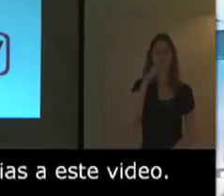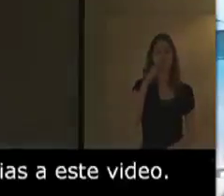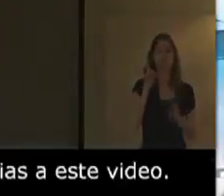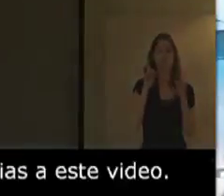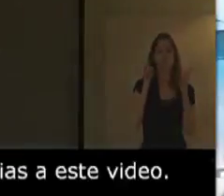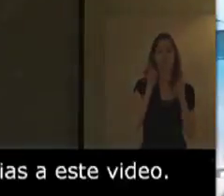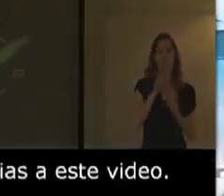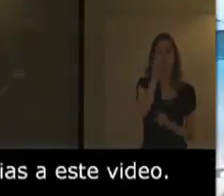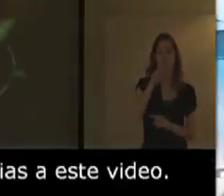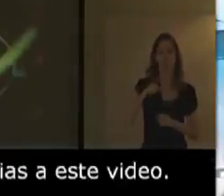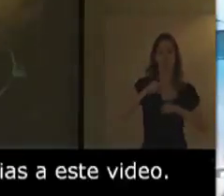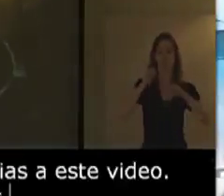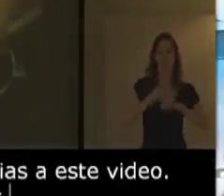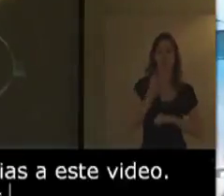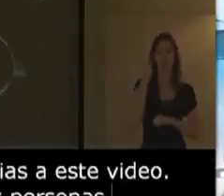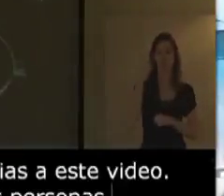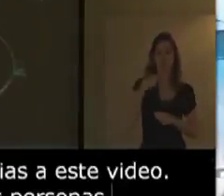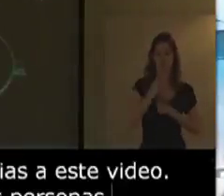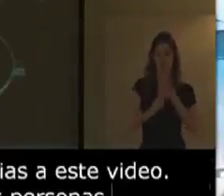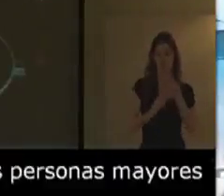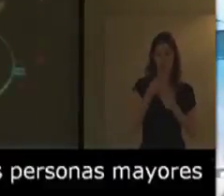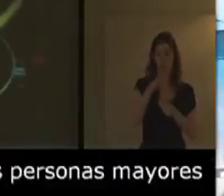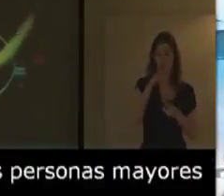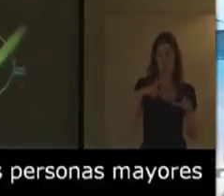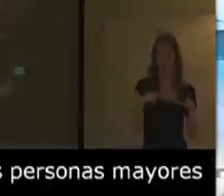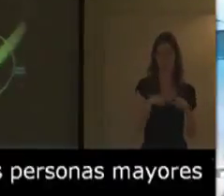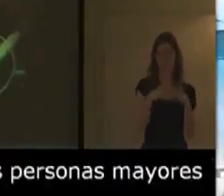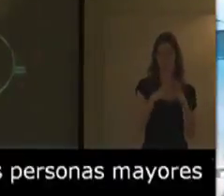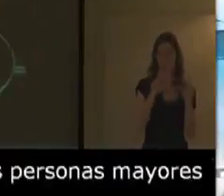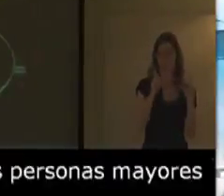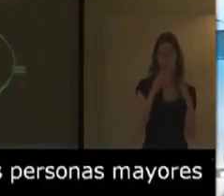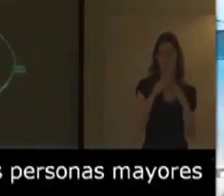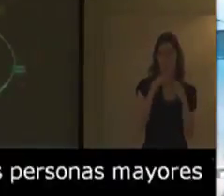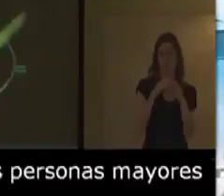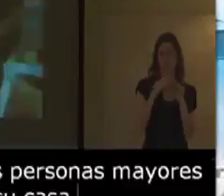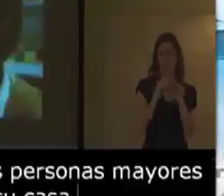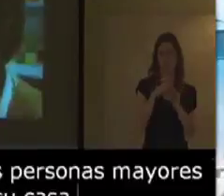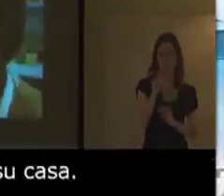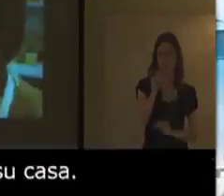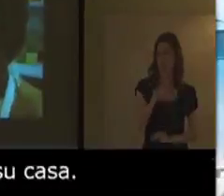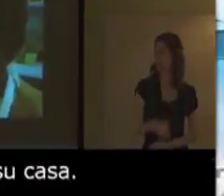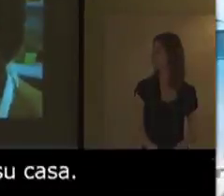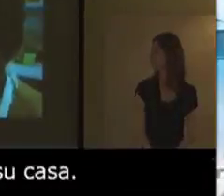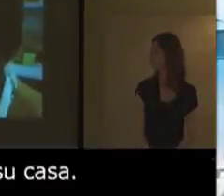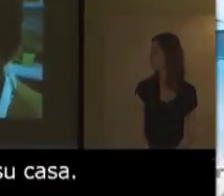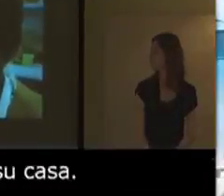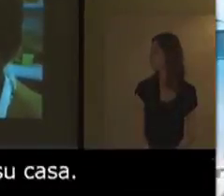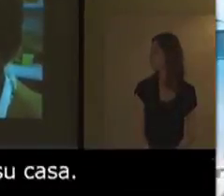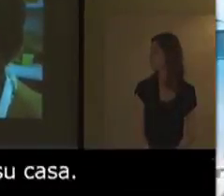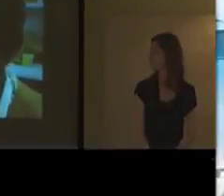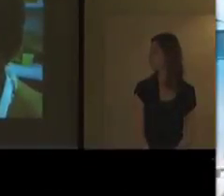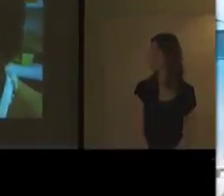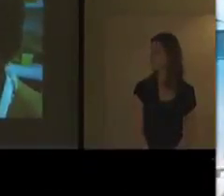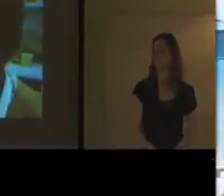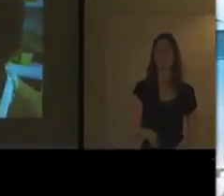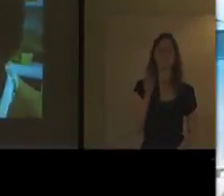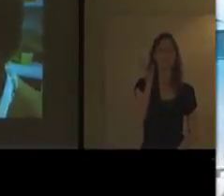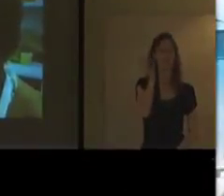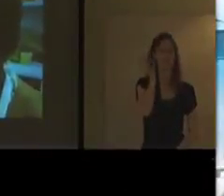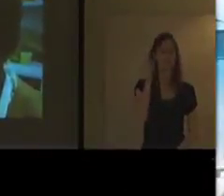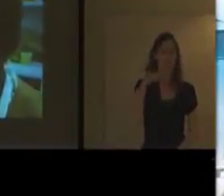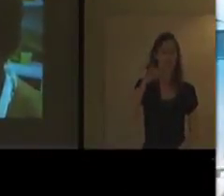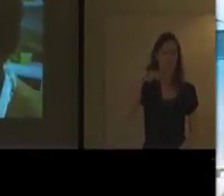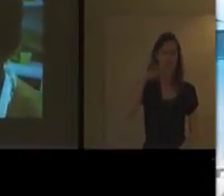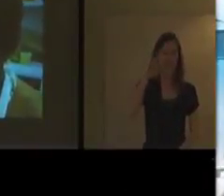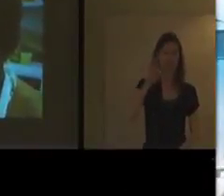This is a case of two elderlies that have social television at home. Esta es Inés, una extremeña que emigró a Madrid